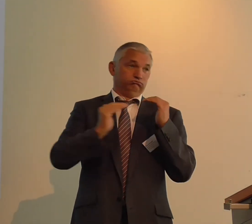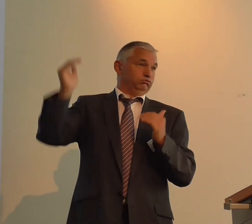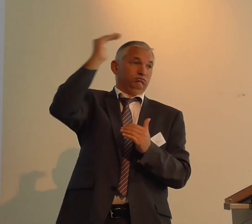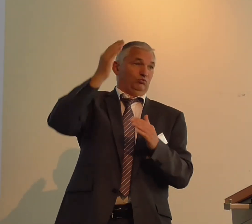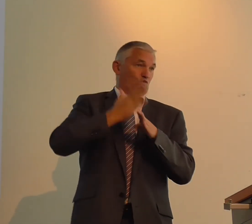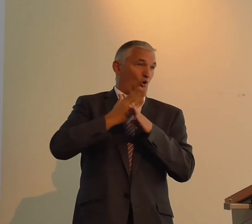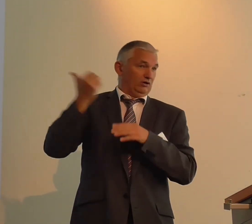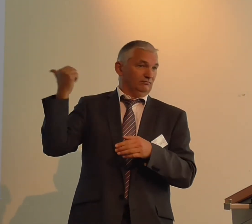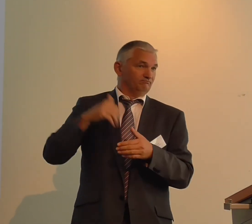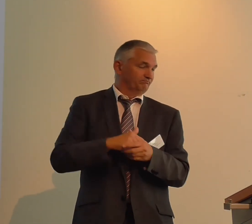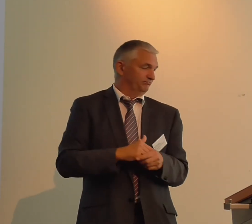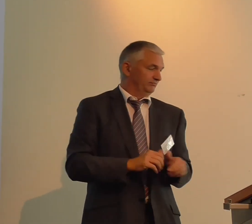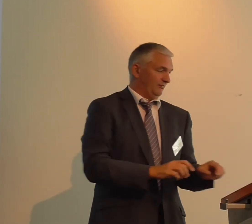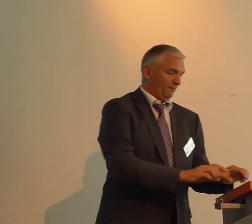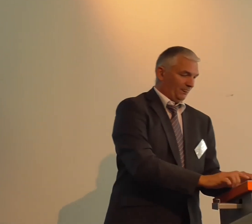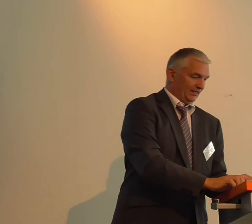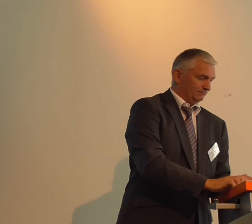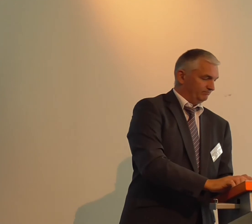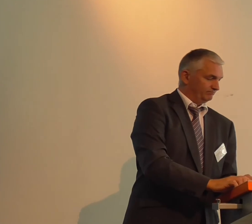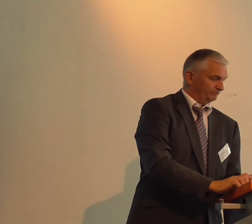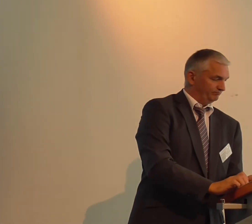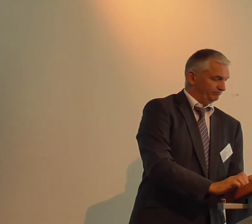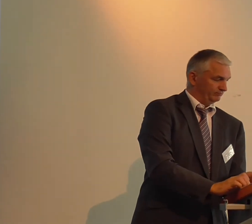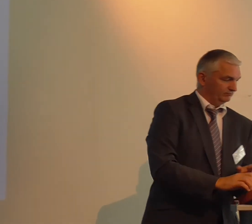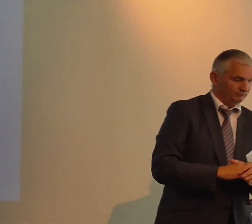Kurven. Das ist sicherlich sehr schön, dass da sehr viel passiert ist.